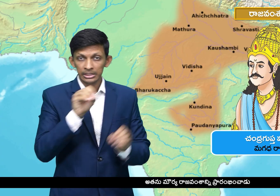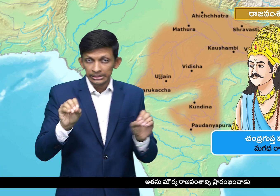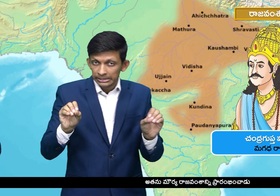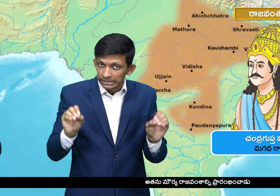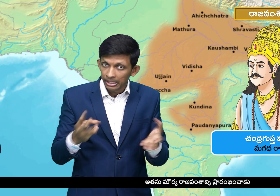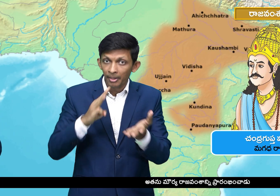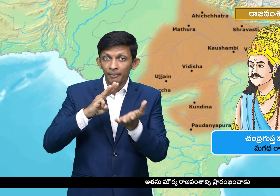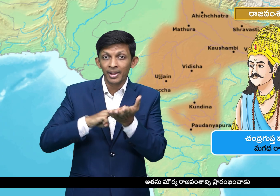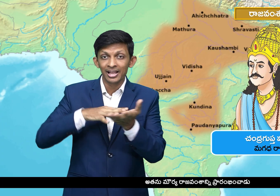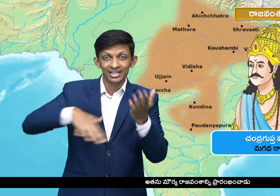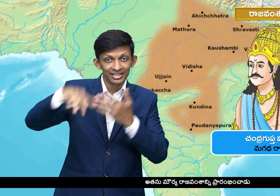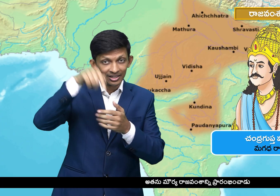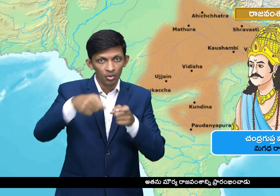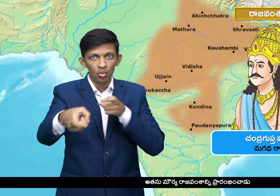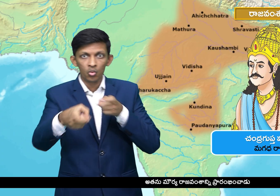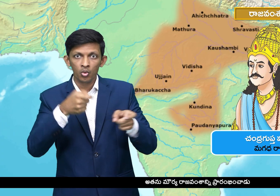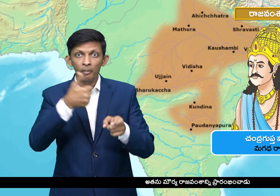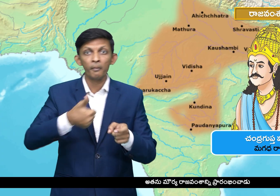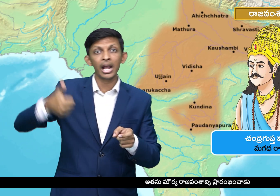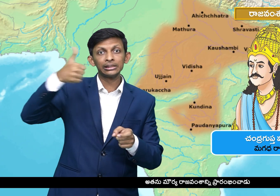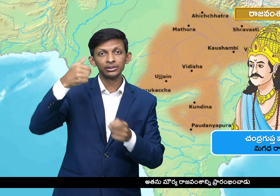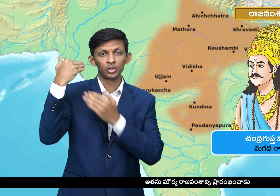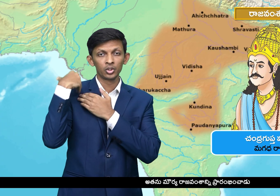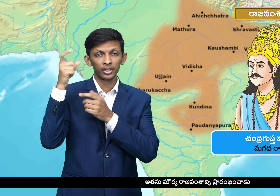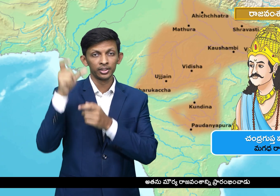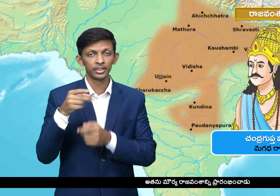అతను మౌర్య రాజవంశాన్ని ప్రారంభించాడు.